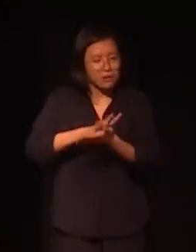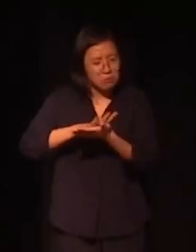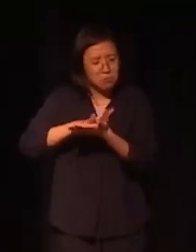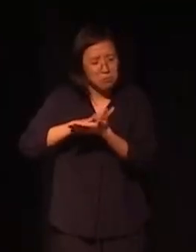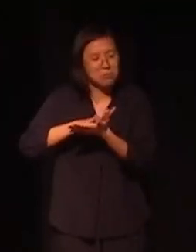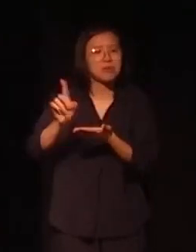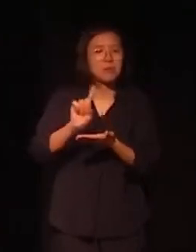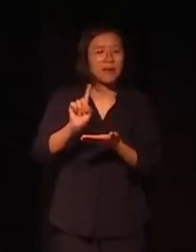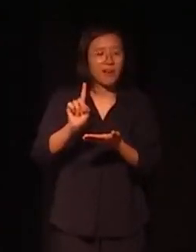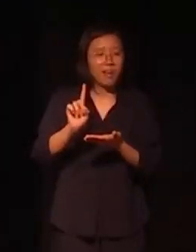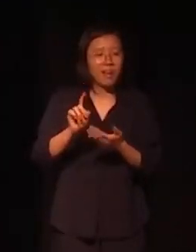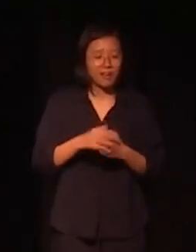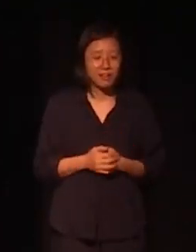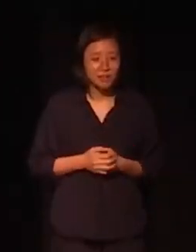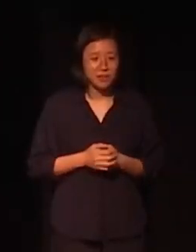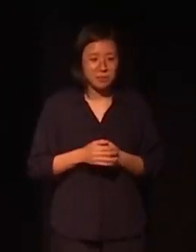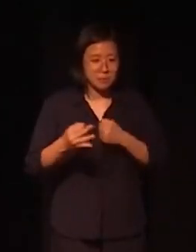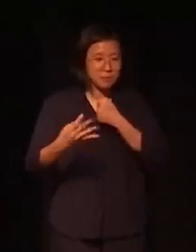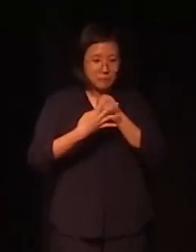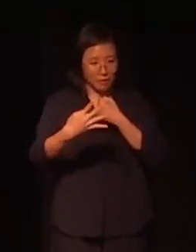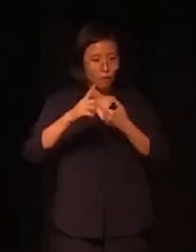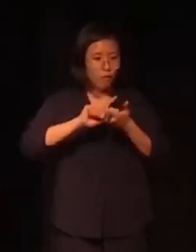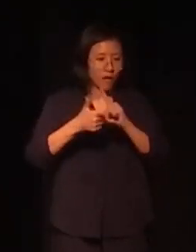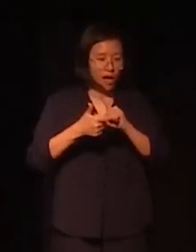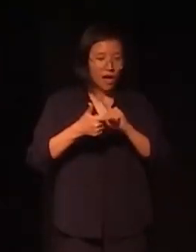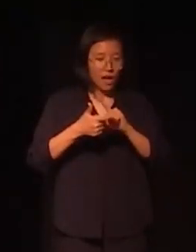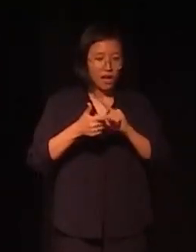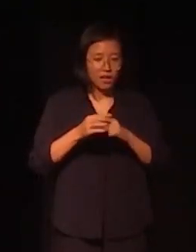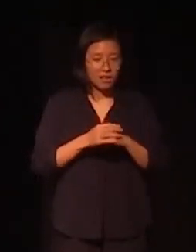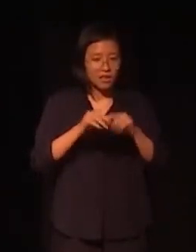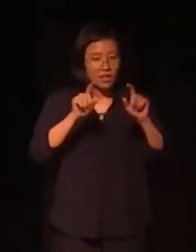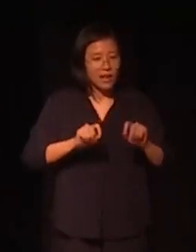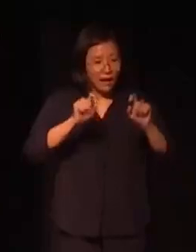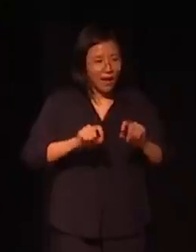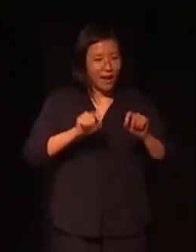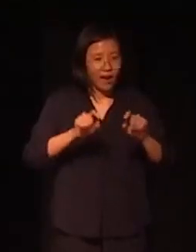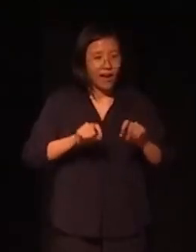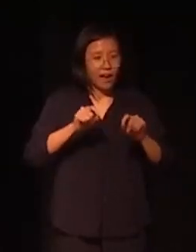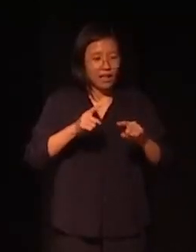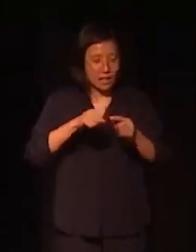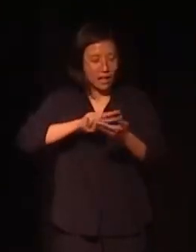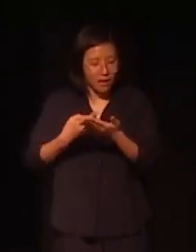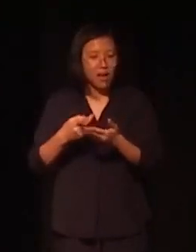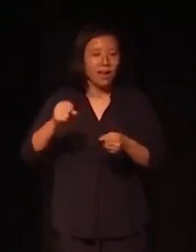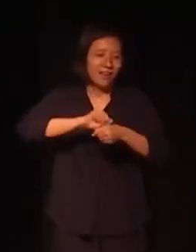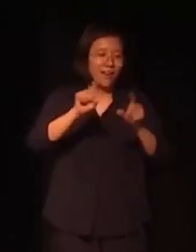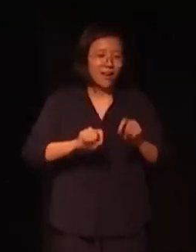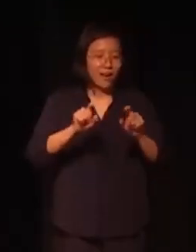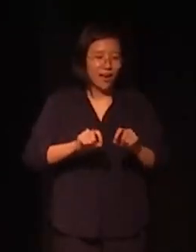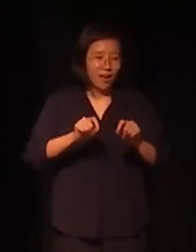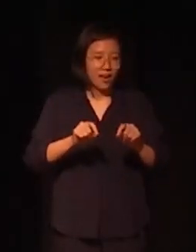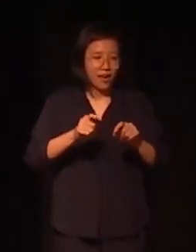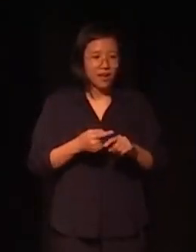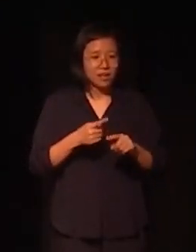braised pork. And then the fourth method would be explanation in your translation. Say 红糟牛